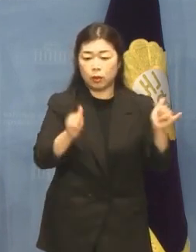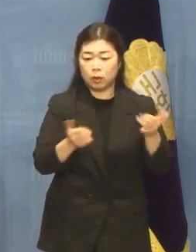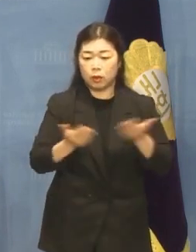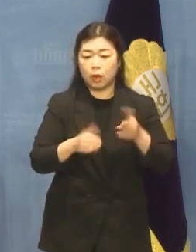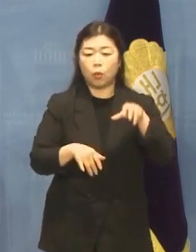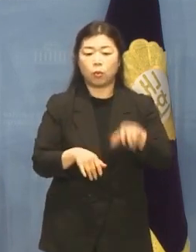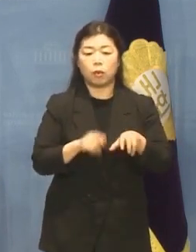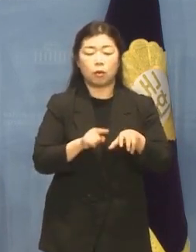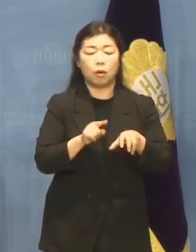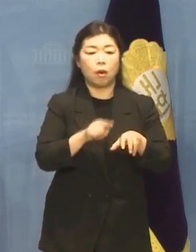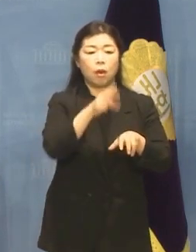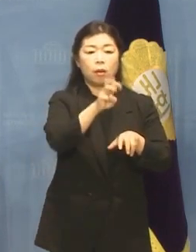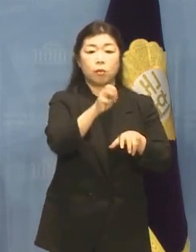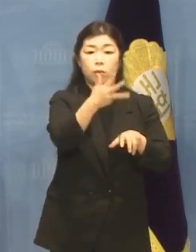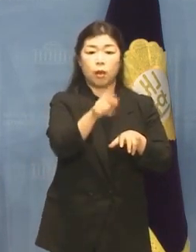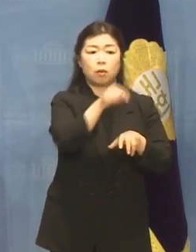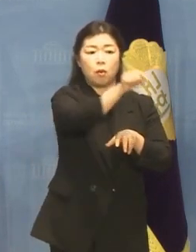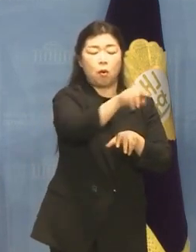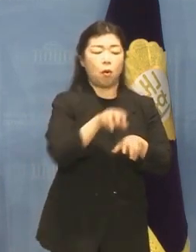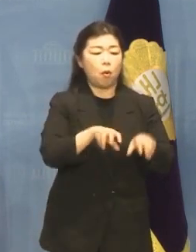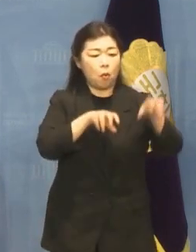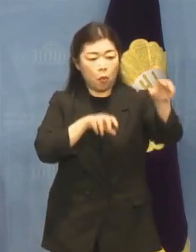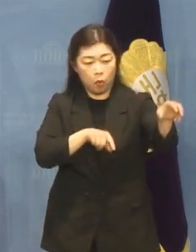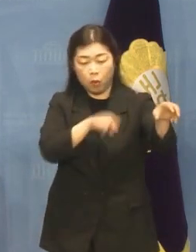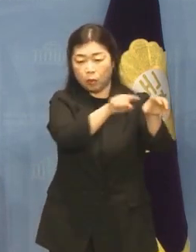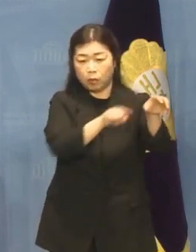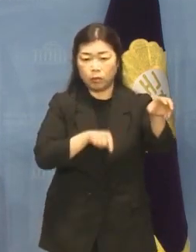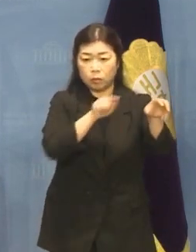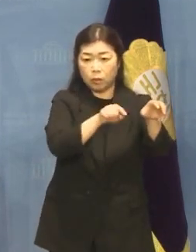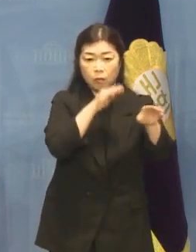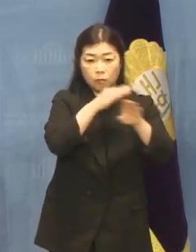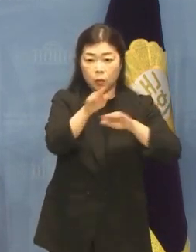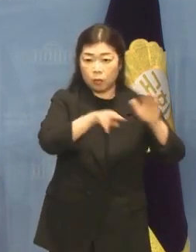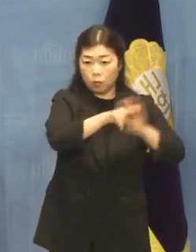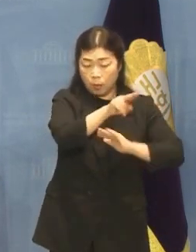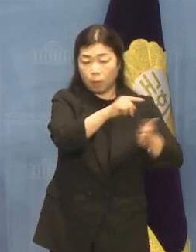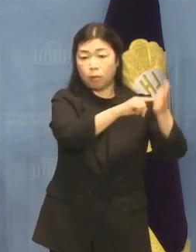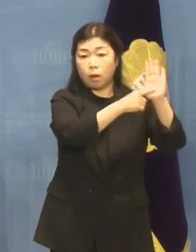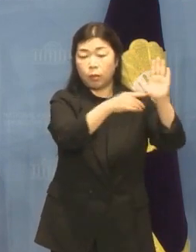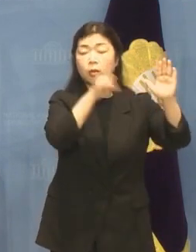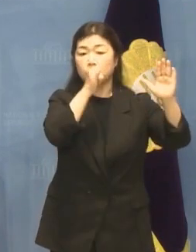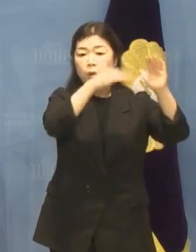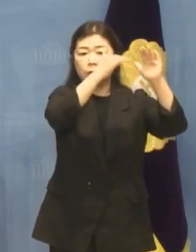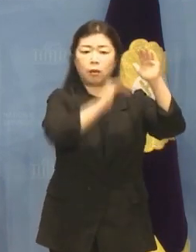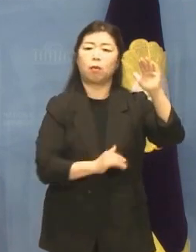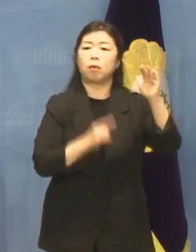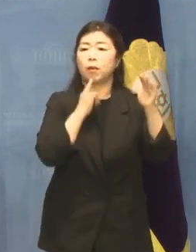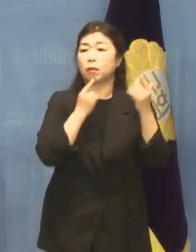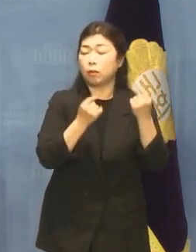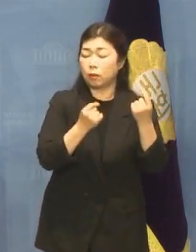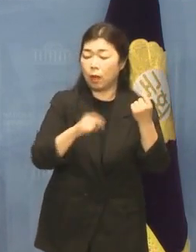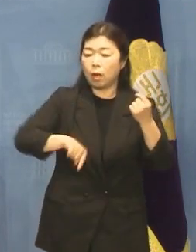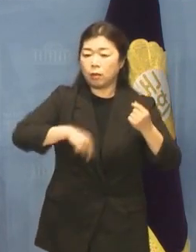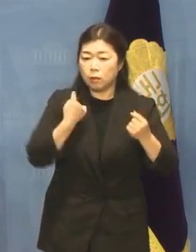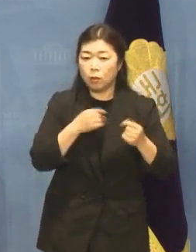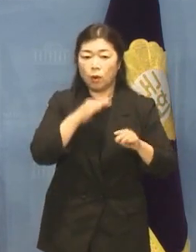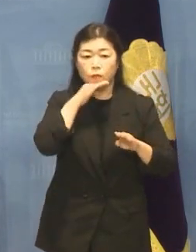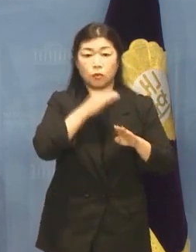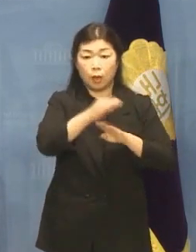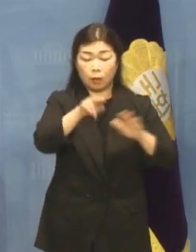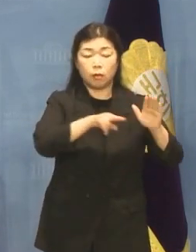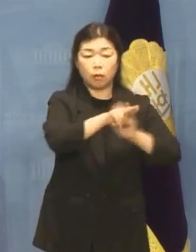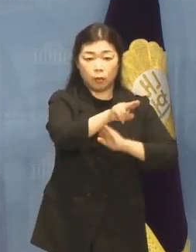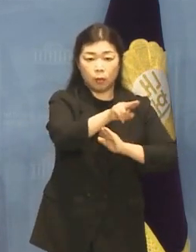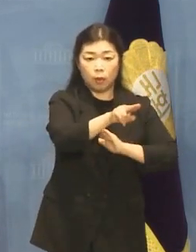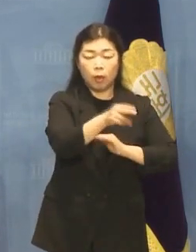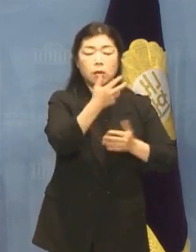북한 해역에서 발견되어서 월북 의사를 표명하는 등 기존 발표문에서 보는 바와 같이 자진 월북을 인정할 자료가